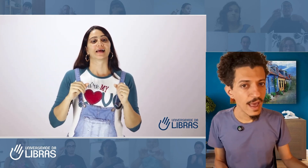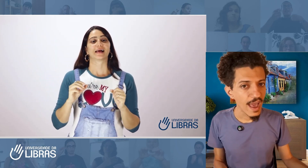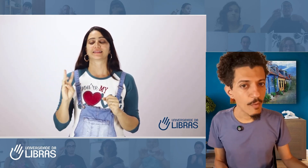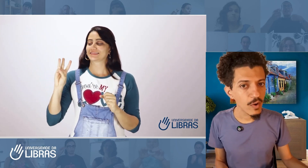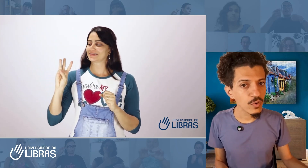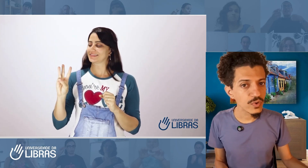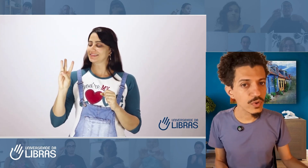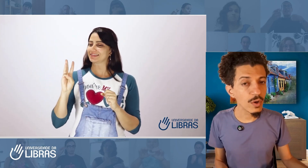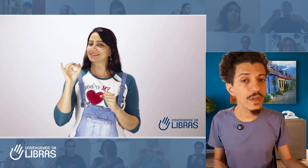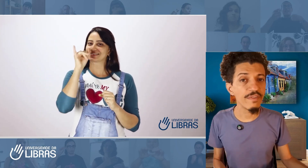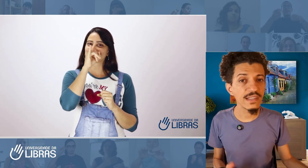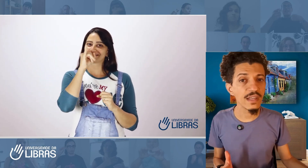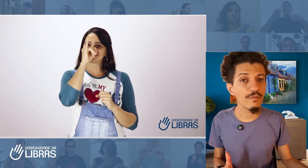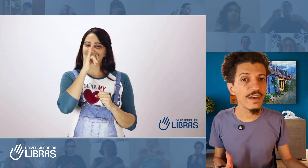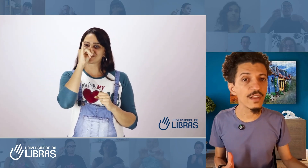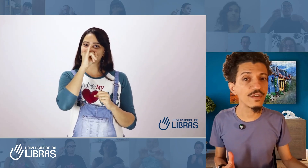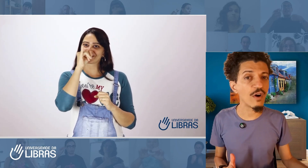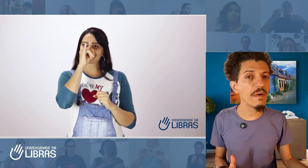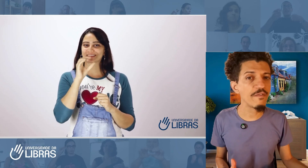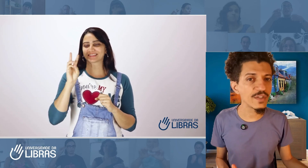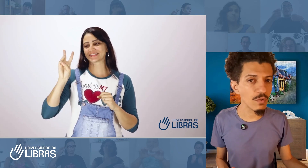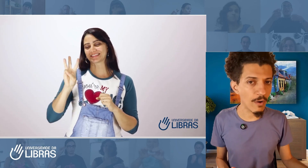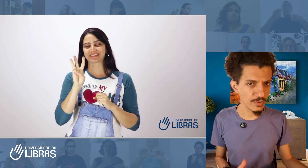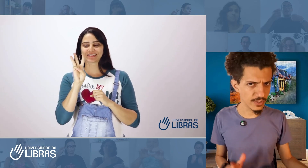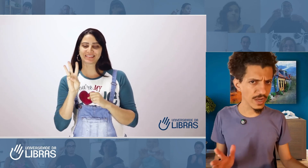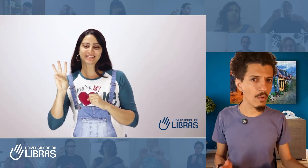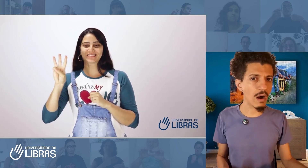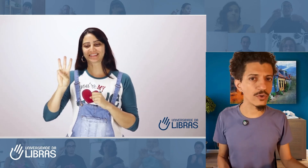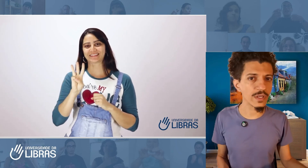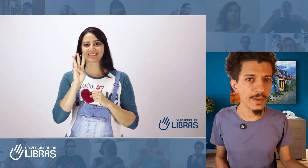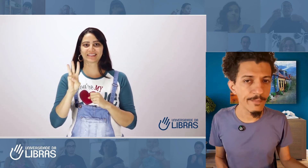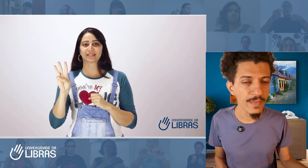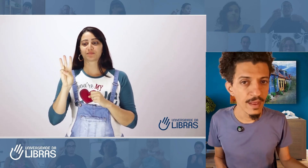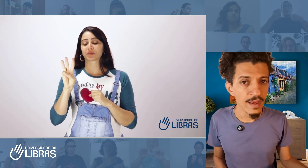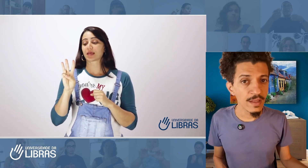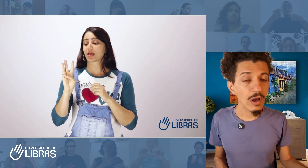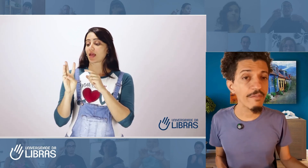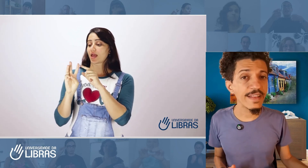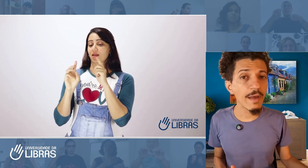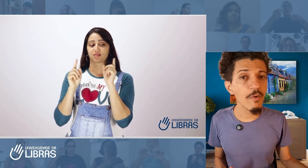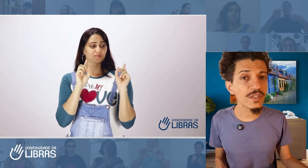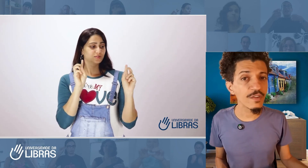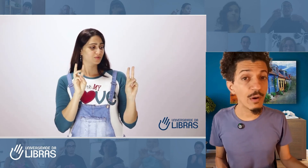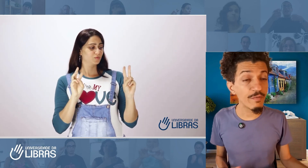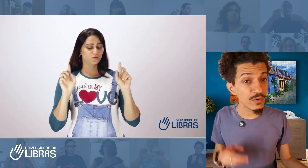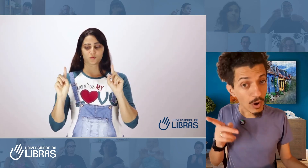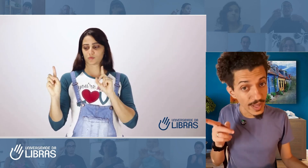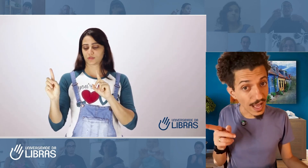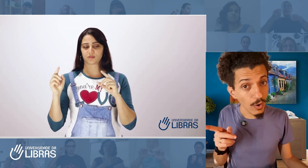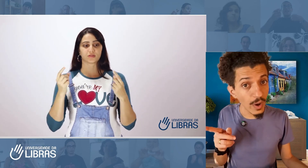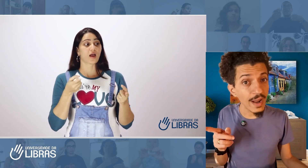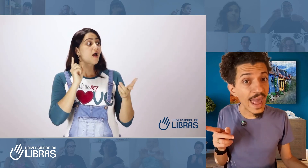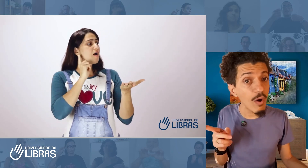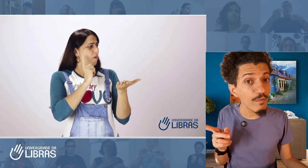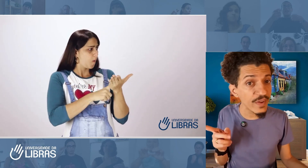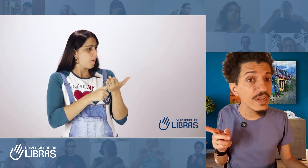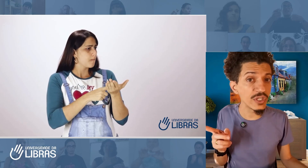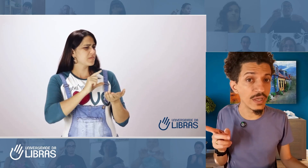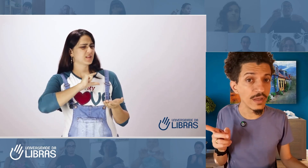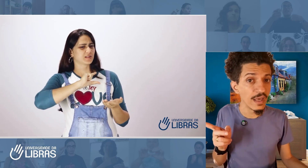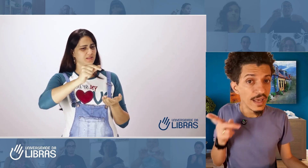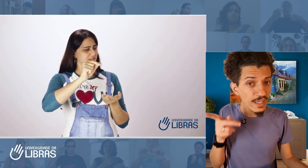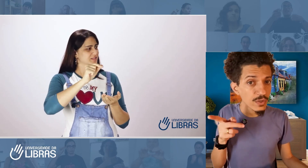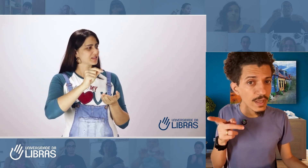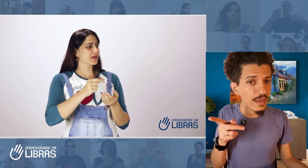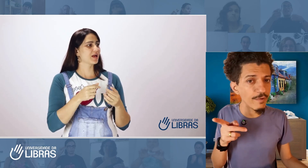aqui é uma construção que vai sendo feita de forma visual. Tirei o áudio aqui. Então ela vai demonstrando de forma visual. E a Luana é